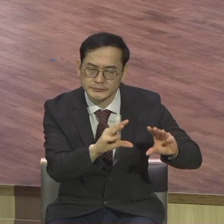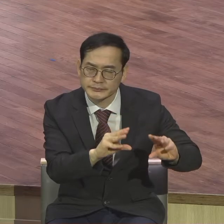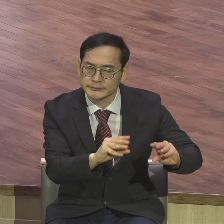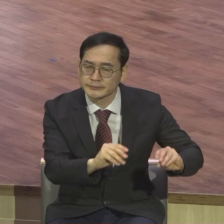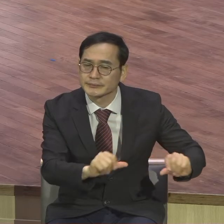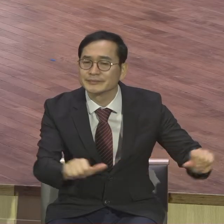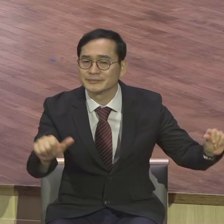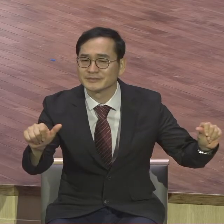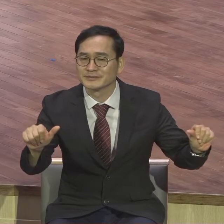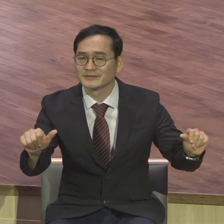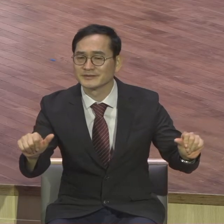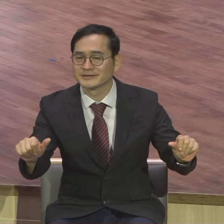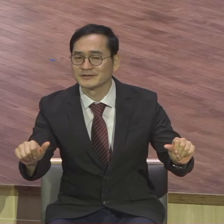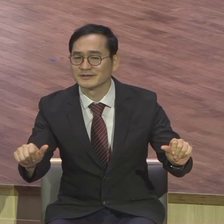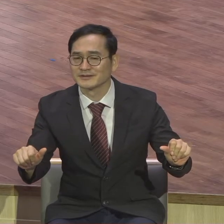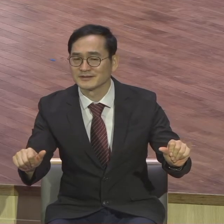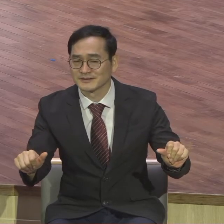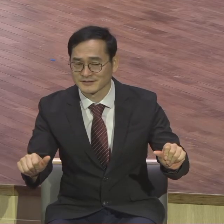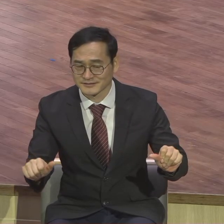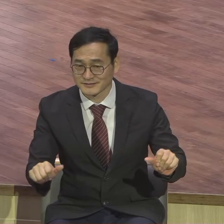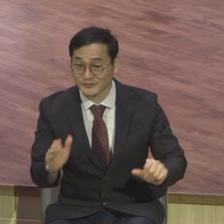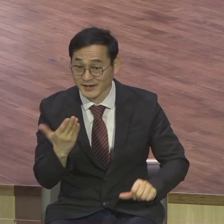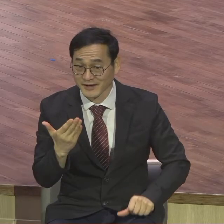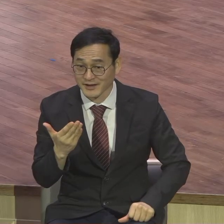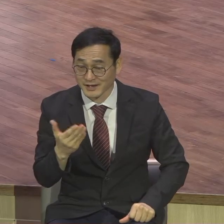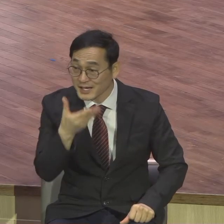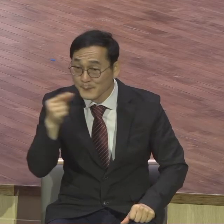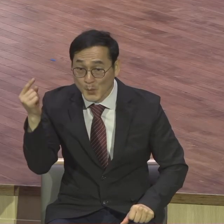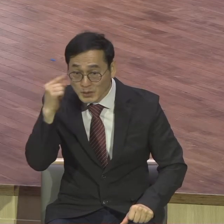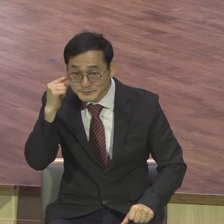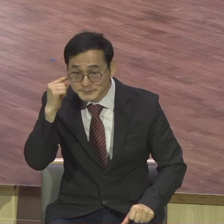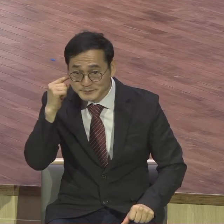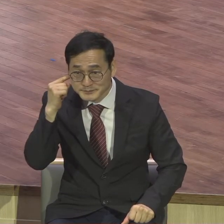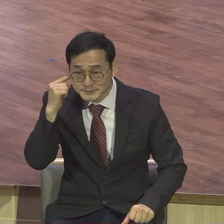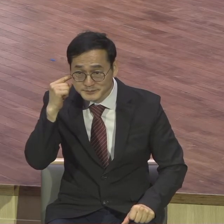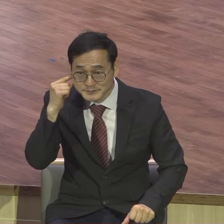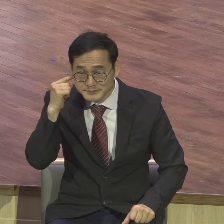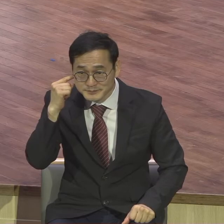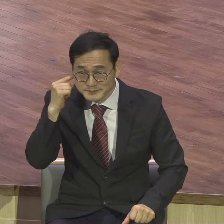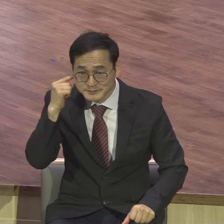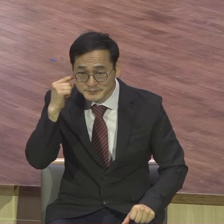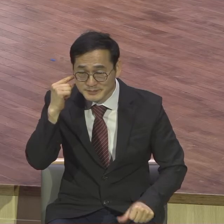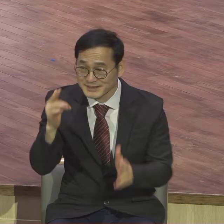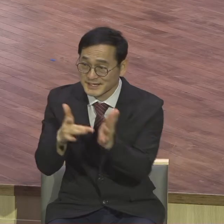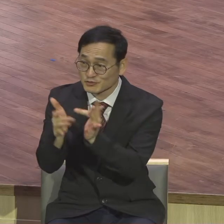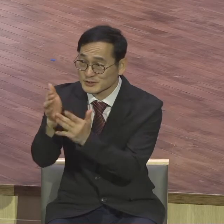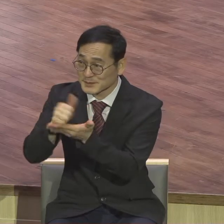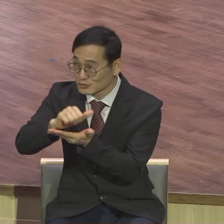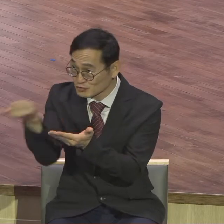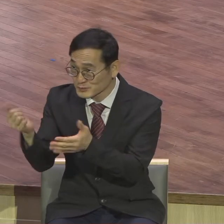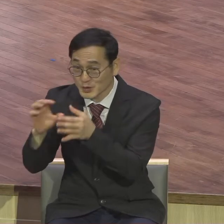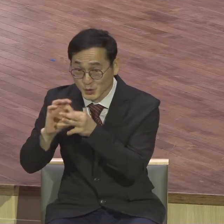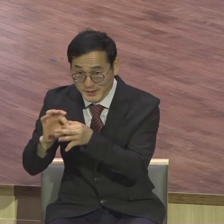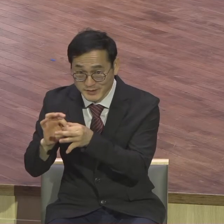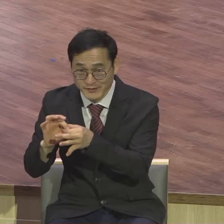위해서 화목제물이 되셨다. 그래서 은혜 받으면 상처 없어요. I'm okay, you get right, it's